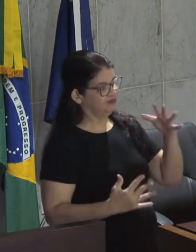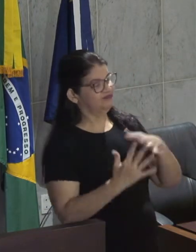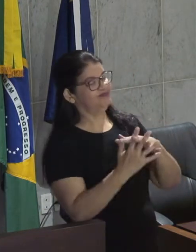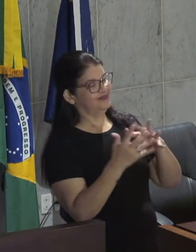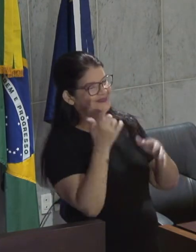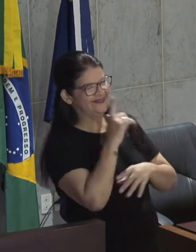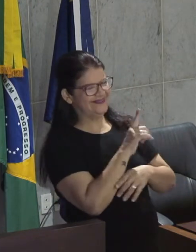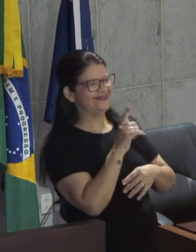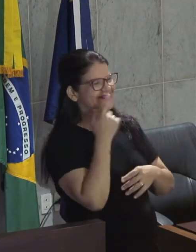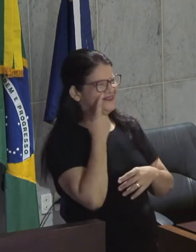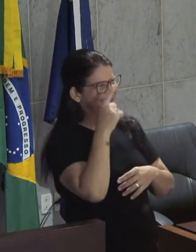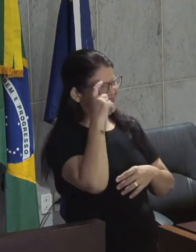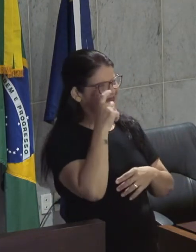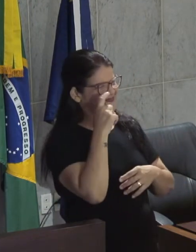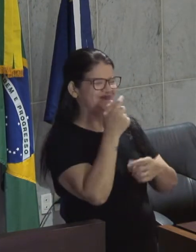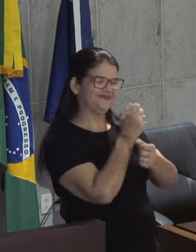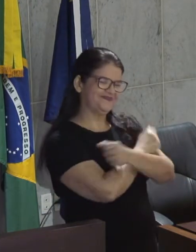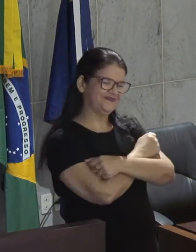abraço.